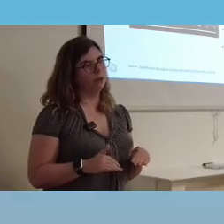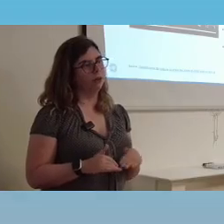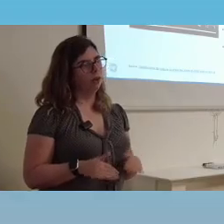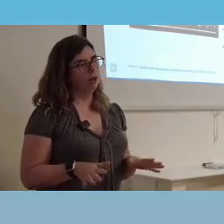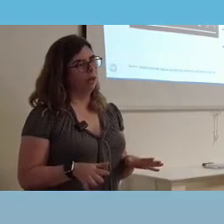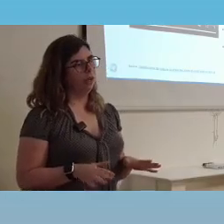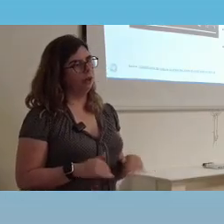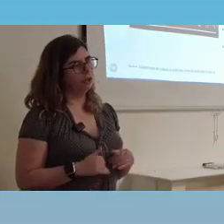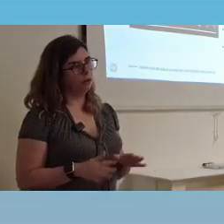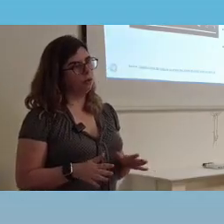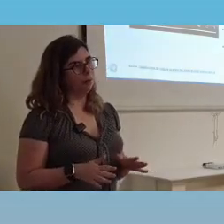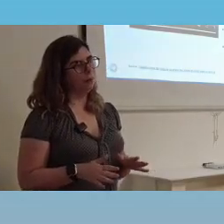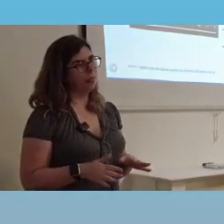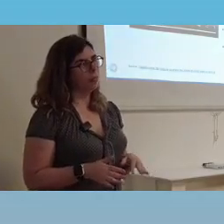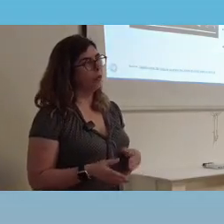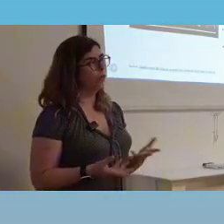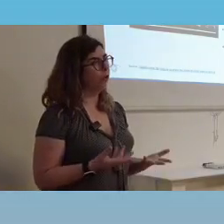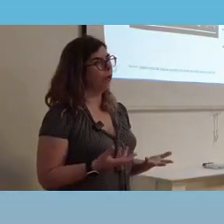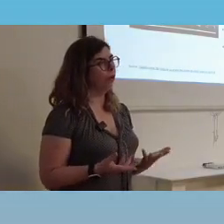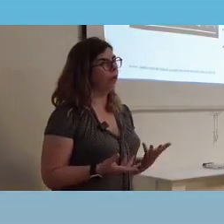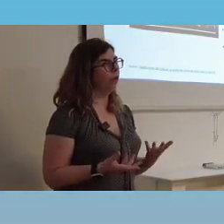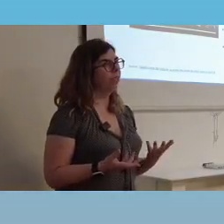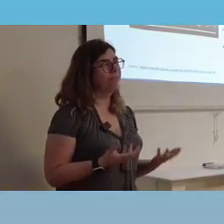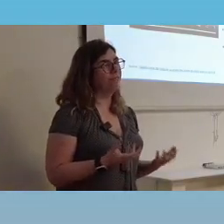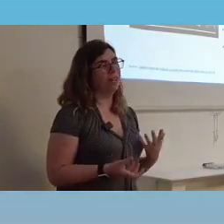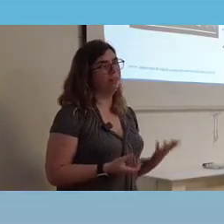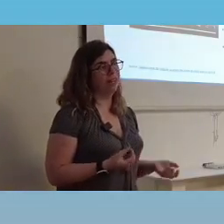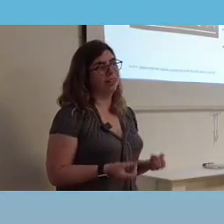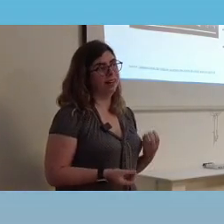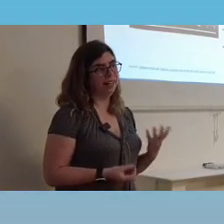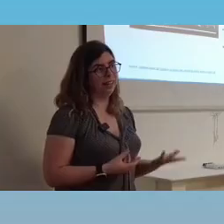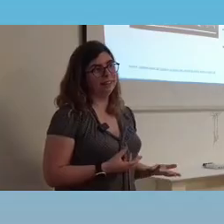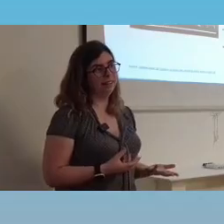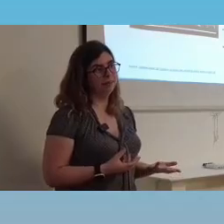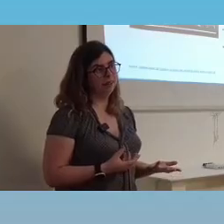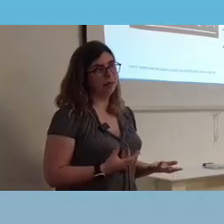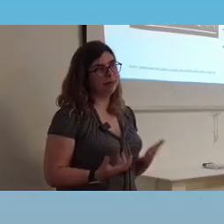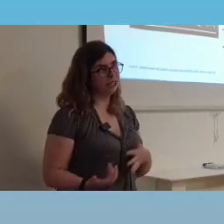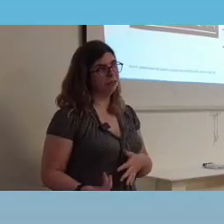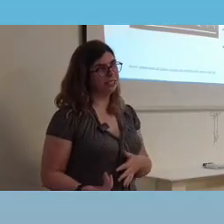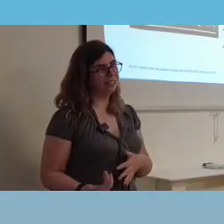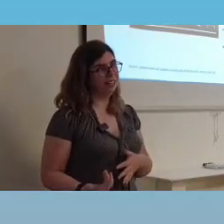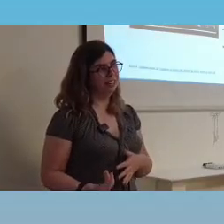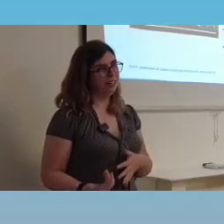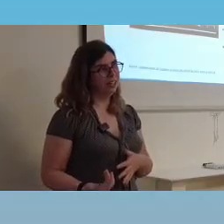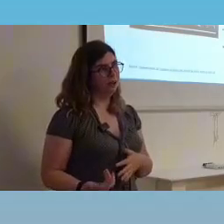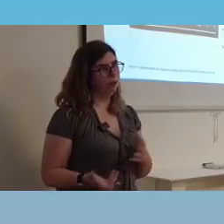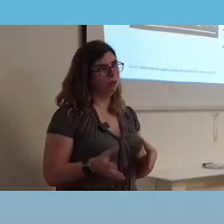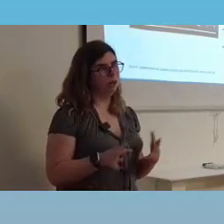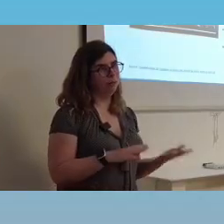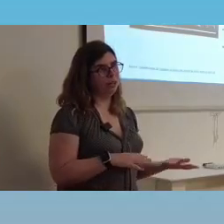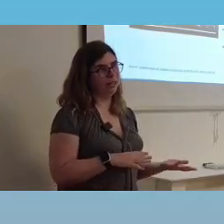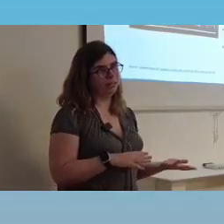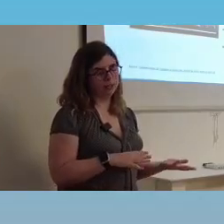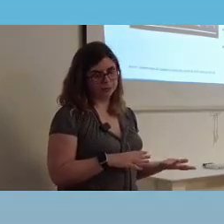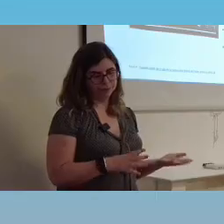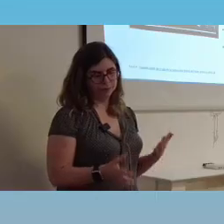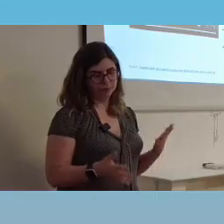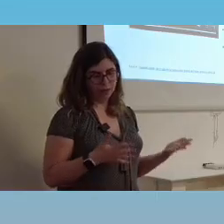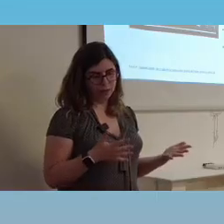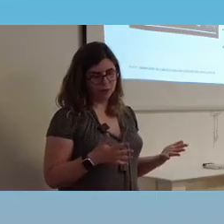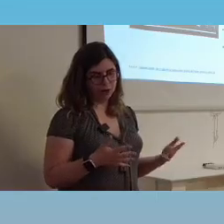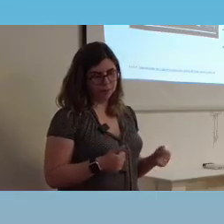écrit et j'envoie. Donc, tu vas vérifier la personne concernée ou les